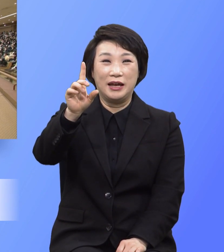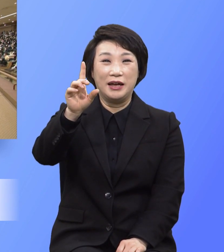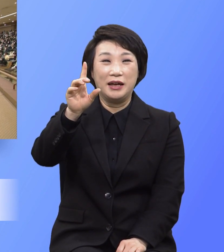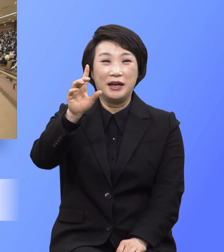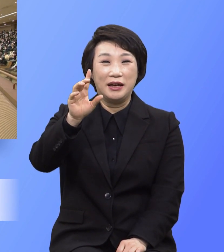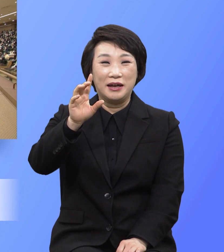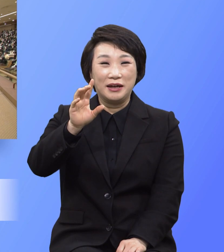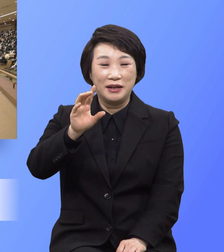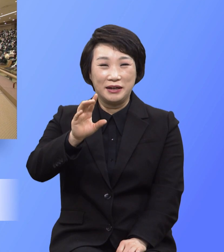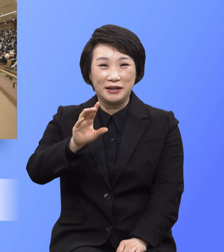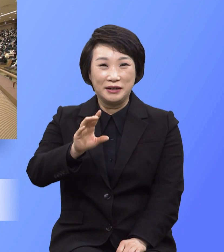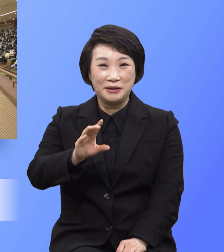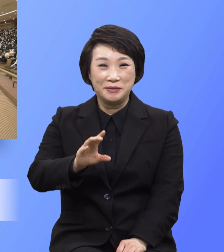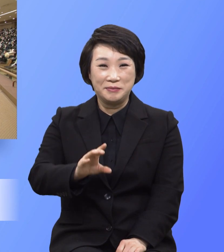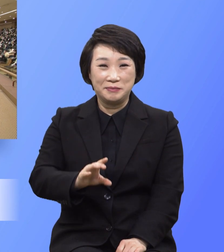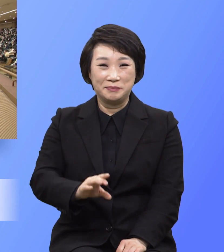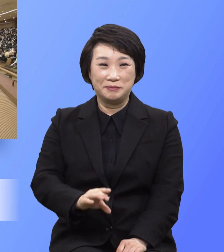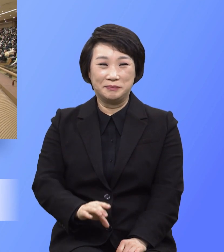없네.